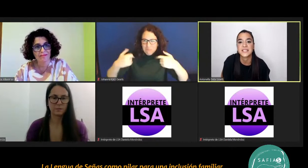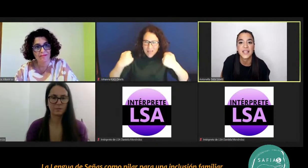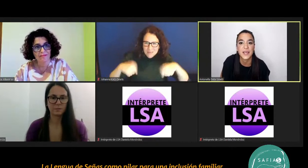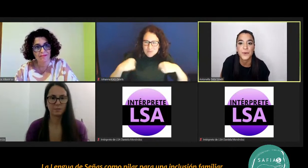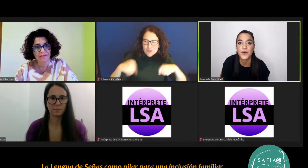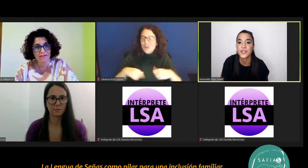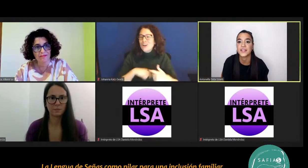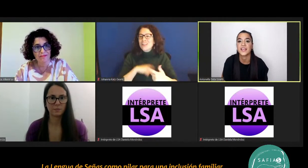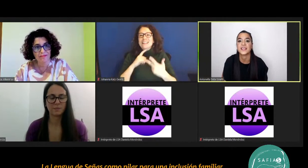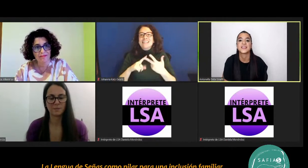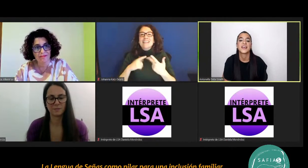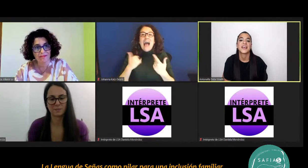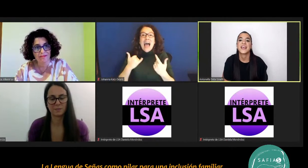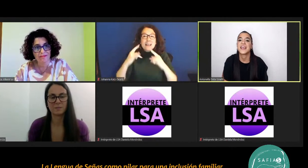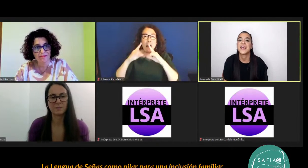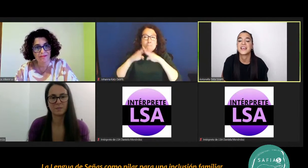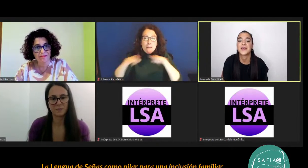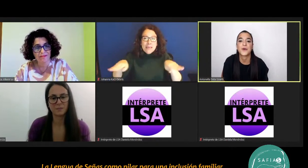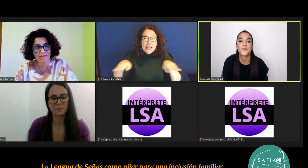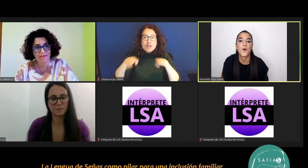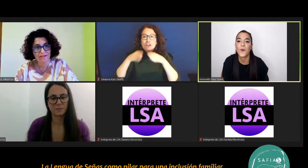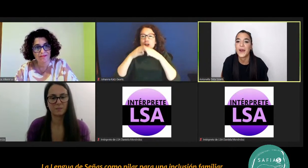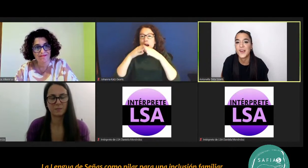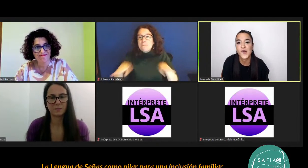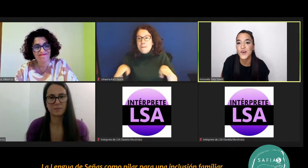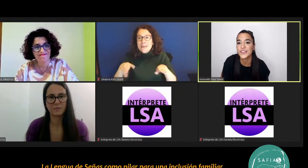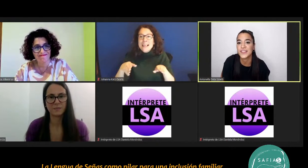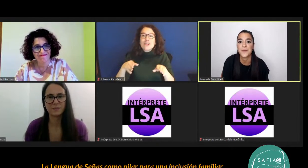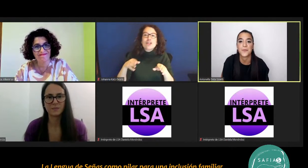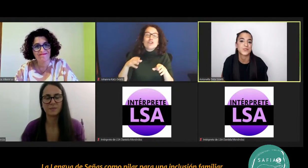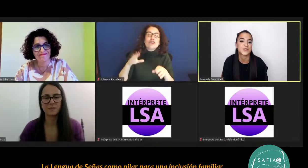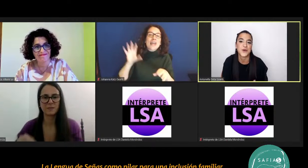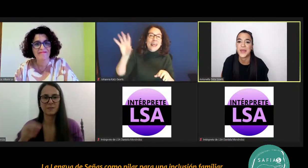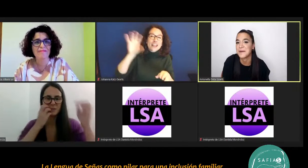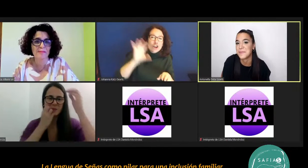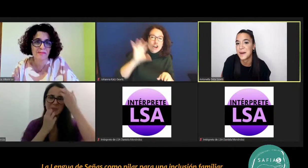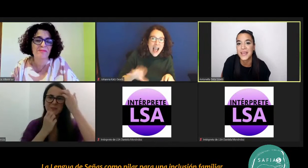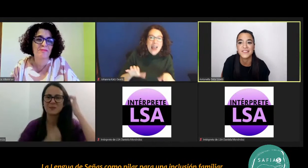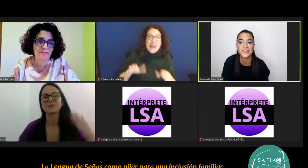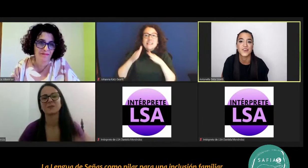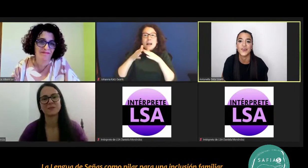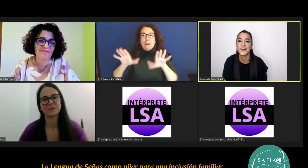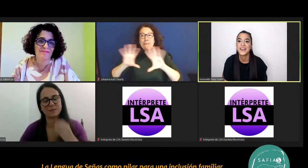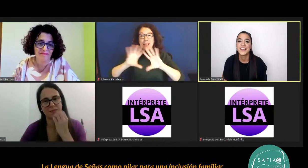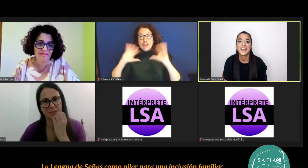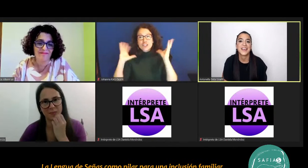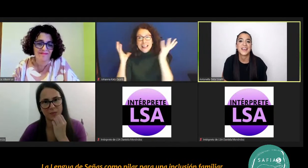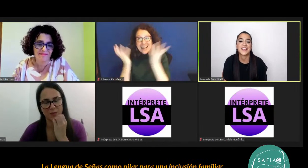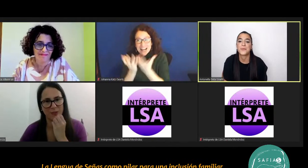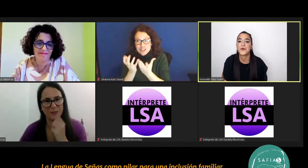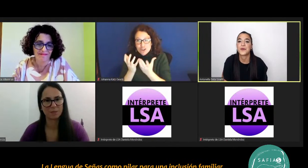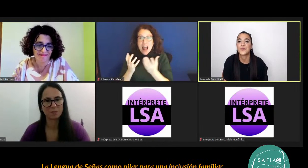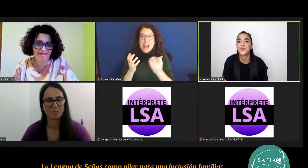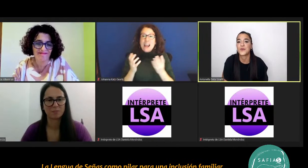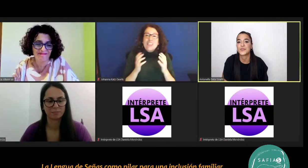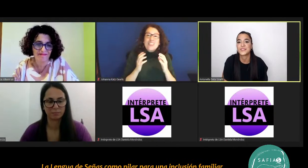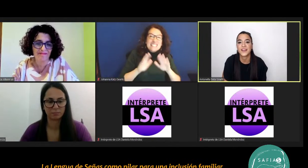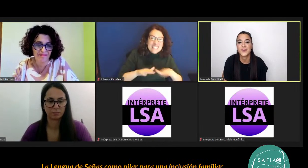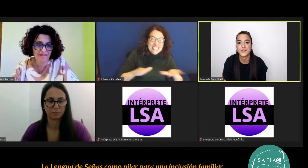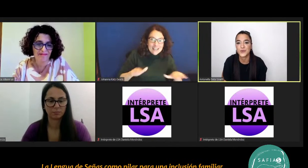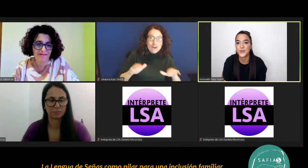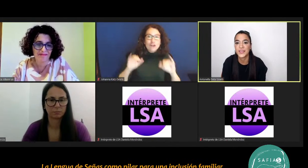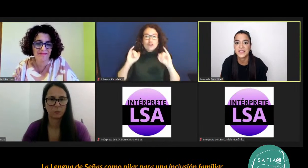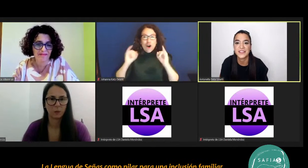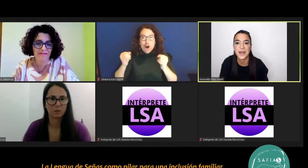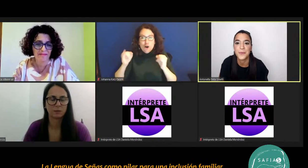podemos hacer deportes, que podemos jugar en contra, que podemos irnos de campamento. que podemos